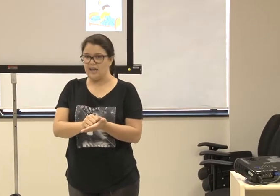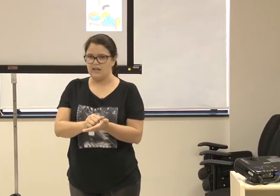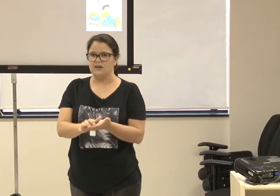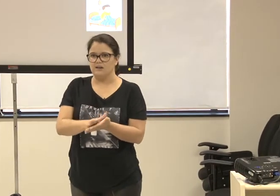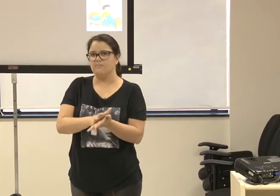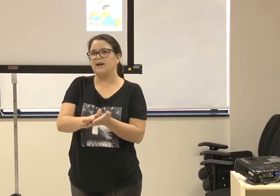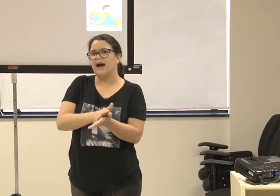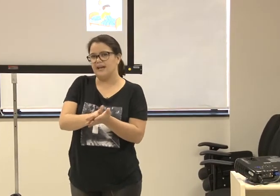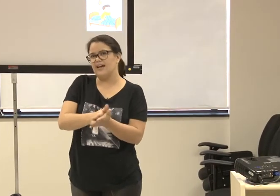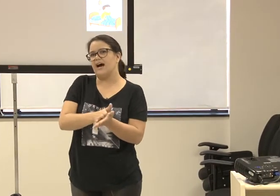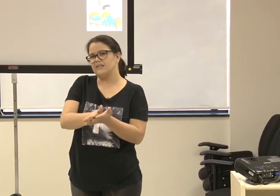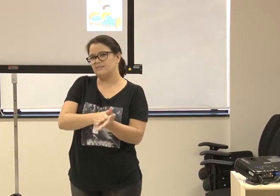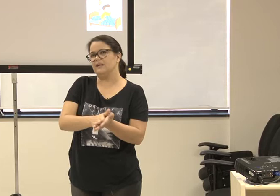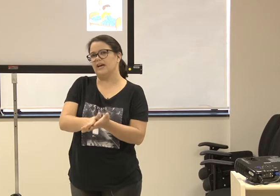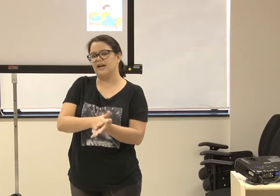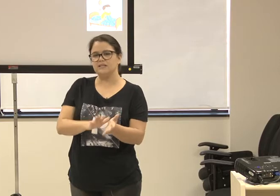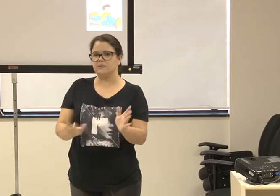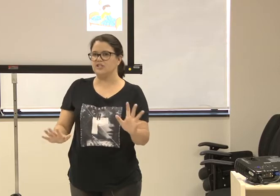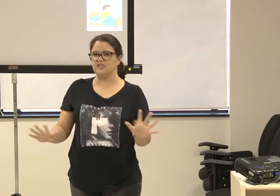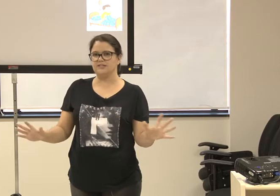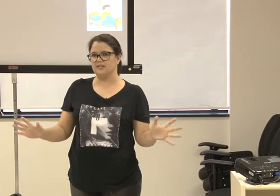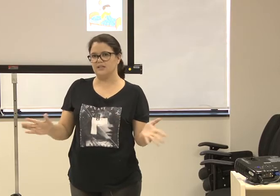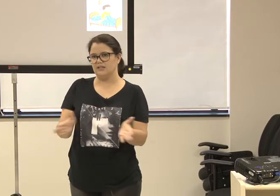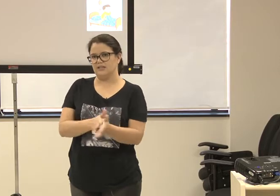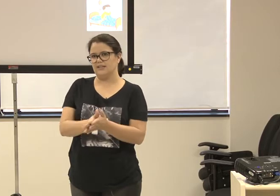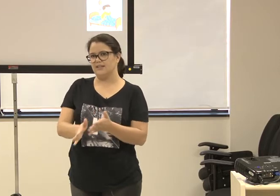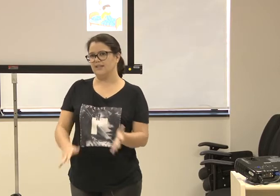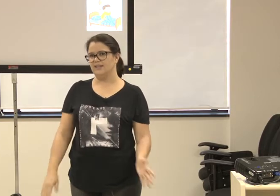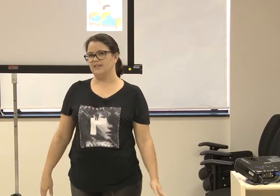Areia, para arear as panelas, porque disse que... Não,